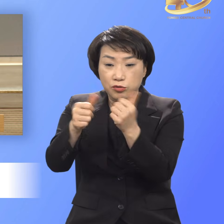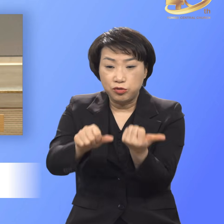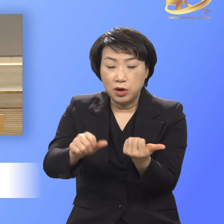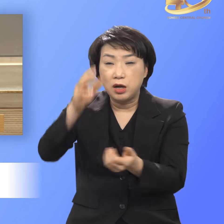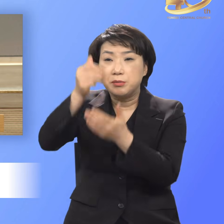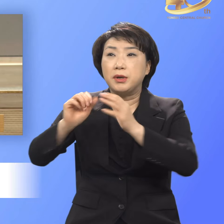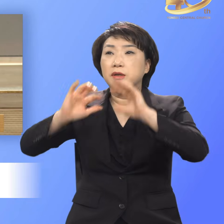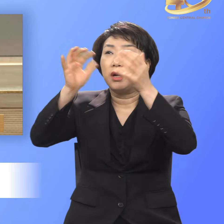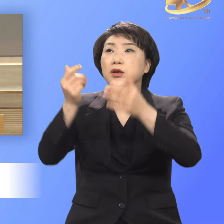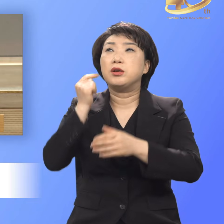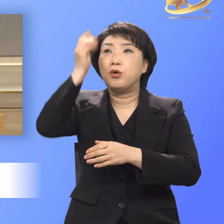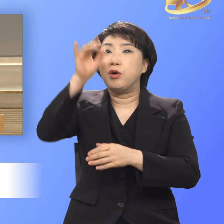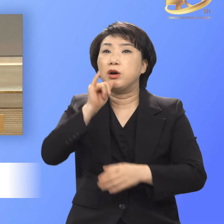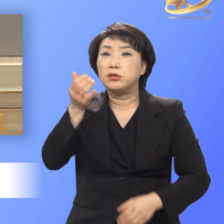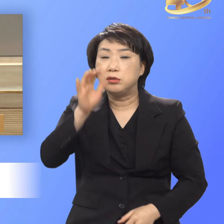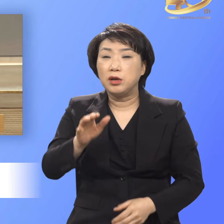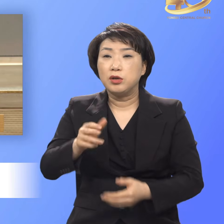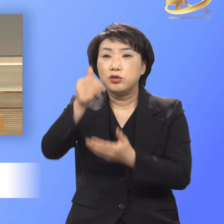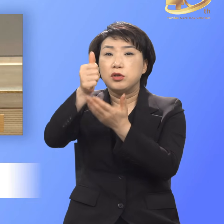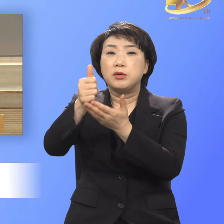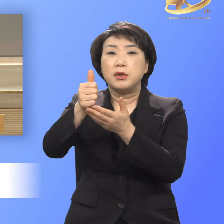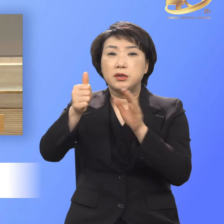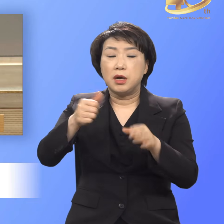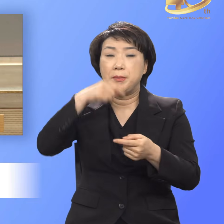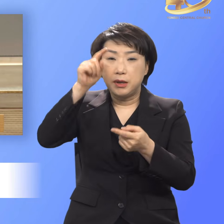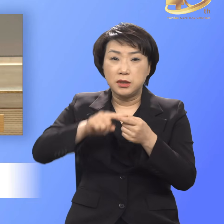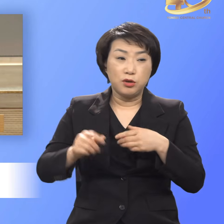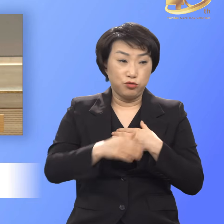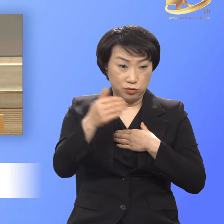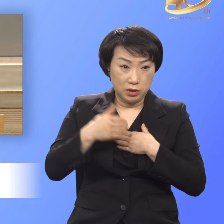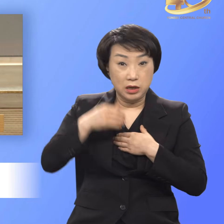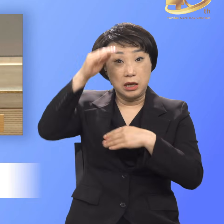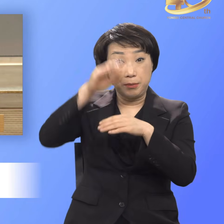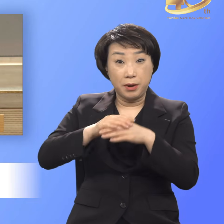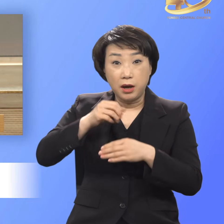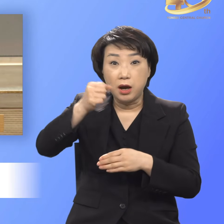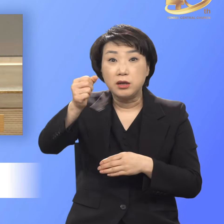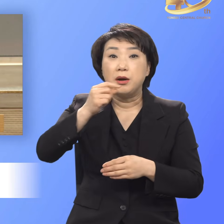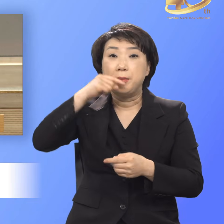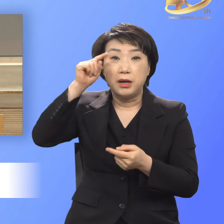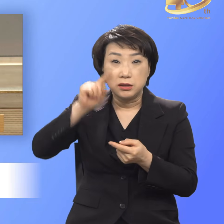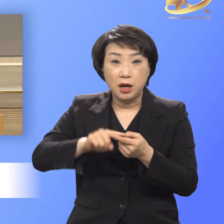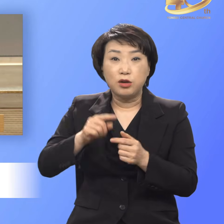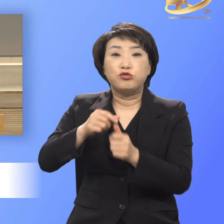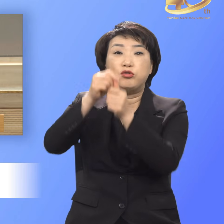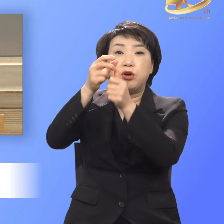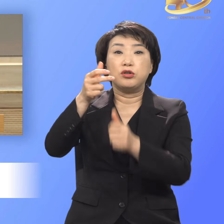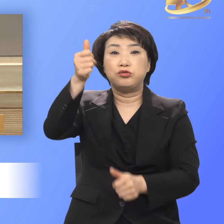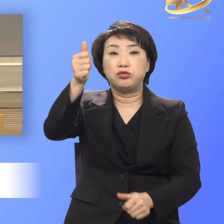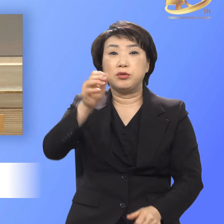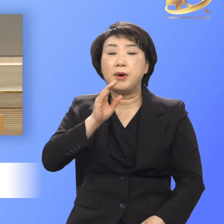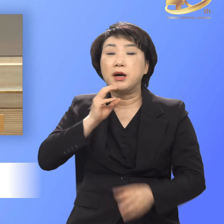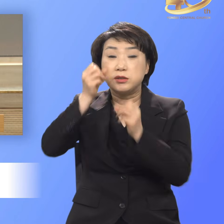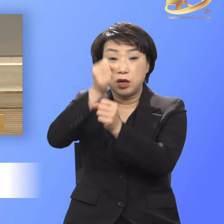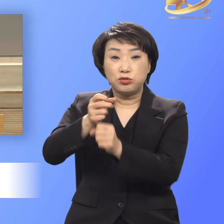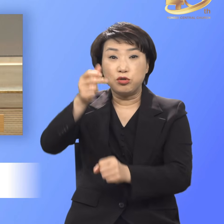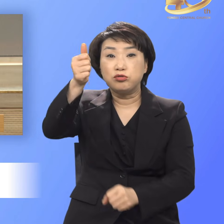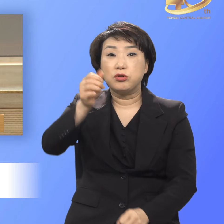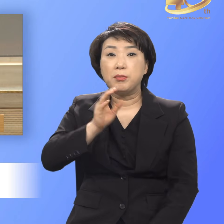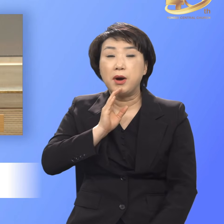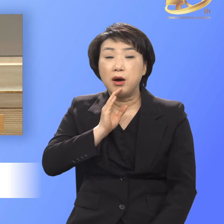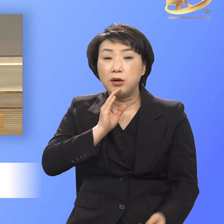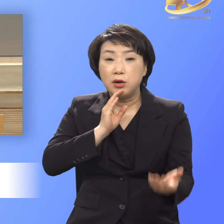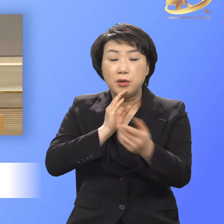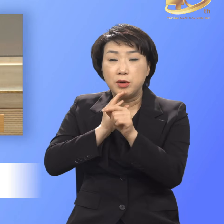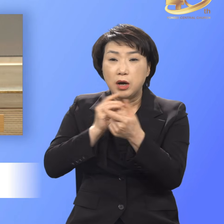하나님의 나라의 영광이에요. 그가 마땅히 우리로부터 예배를 받으셔야 한 구원주가, 창조주가,